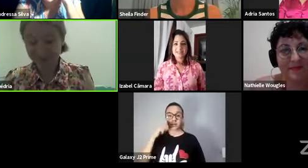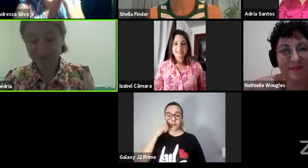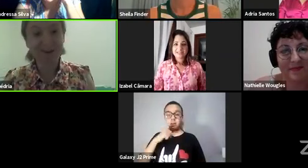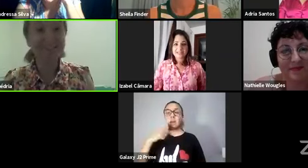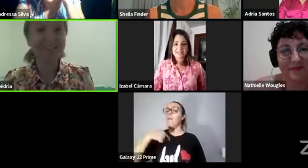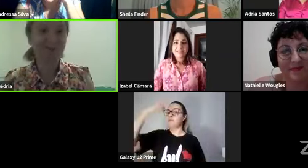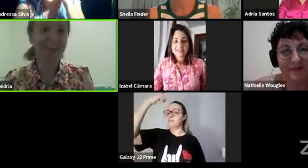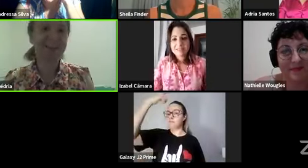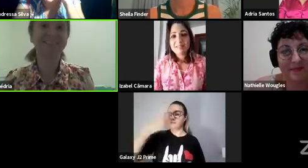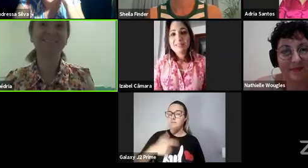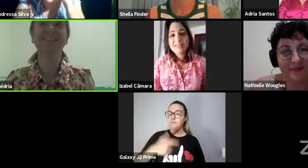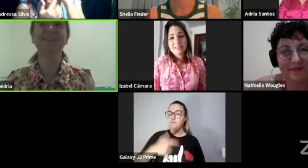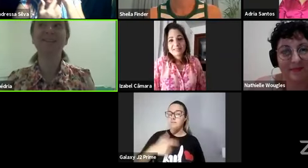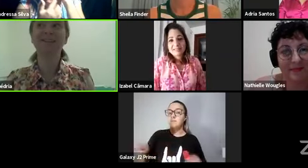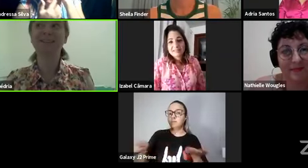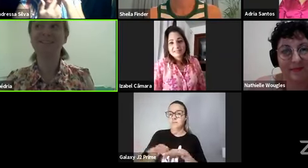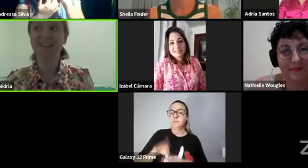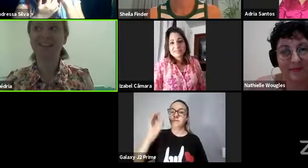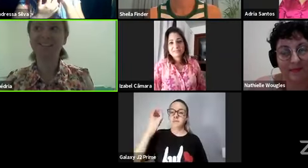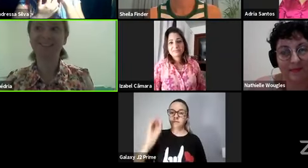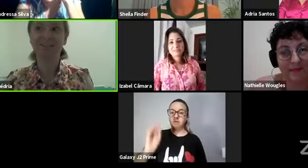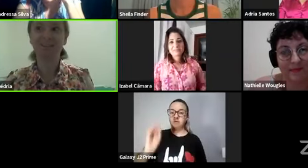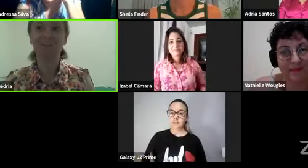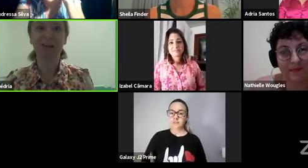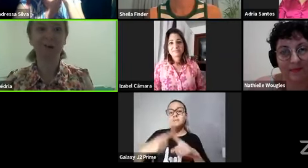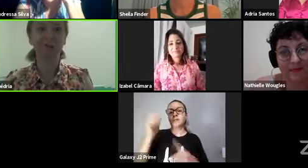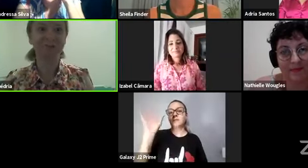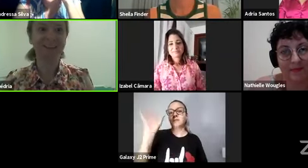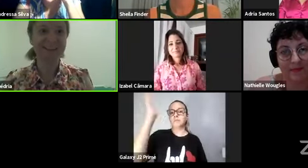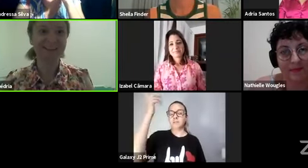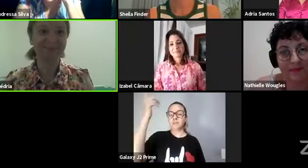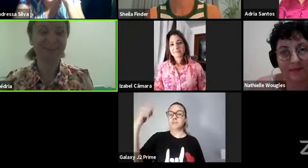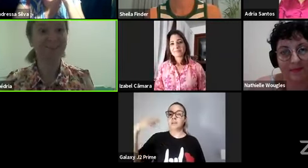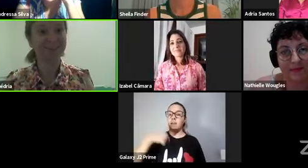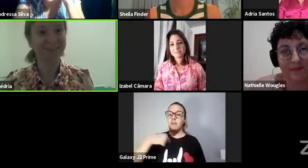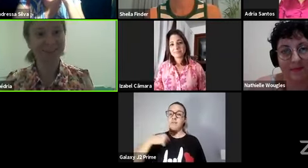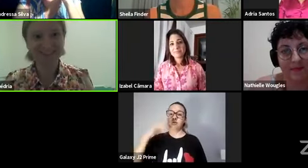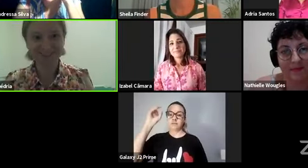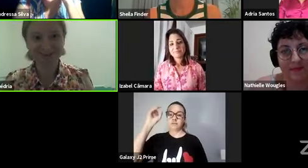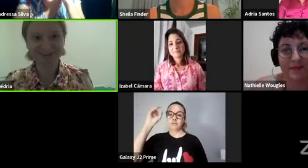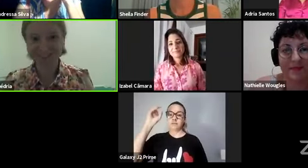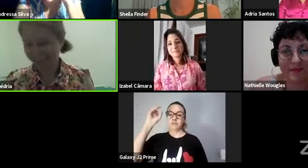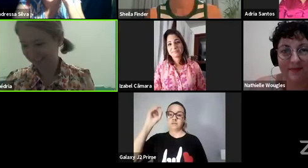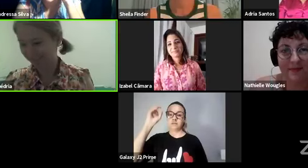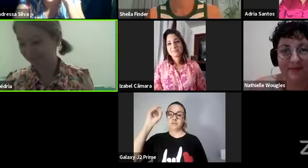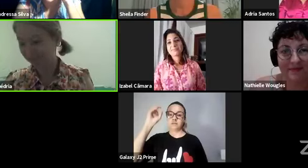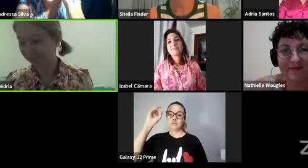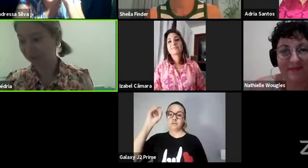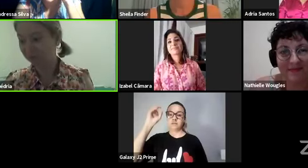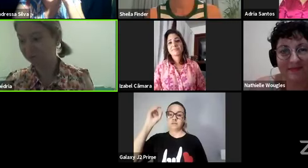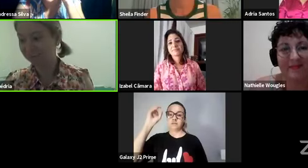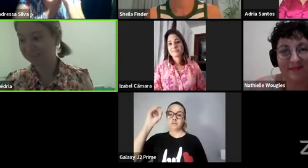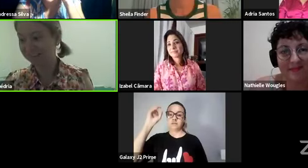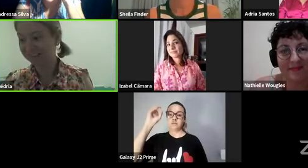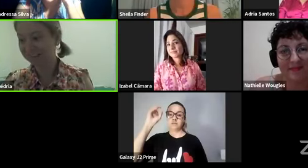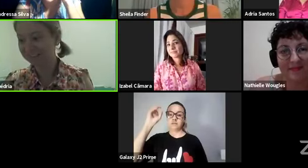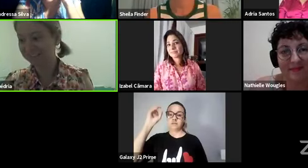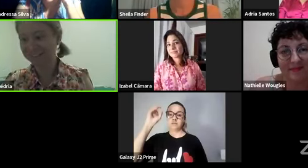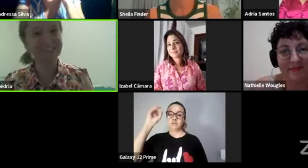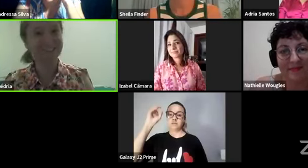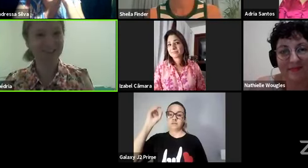deficiente. Mas acontece que a minha deficiência, o laudo dela, ele veio tardio. Né, veio só